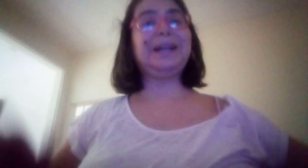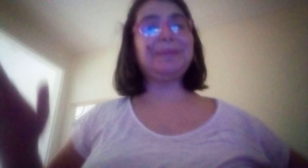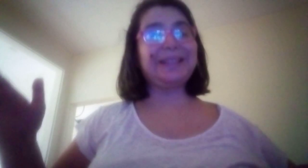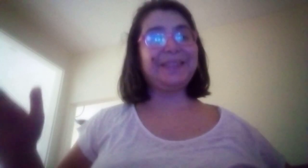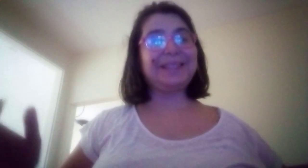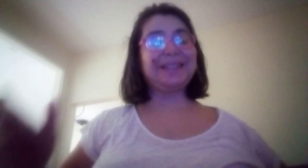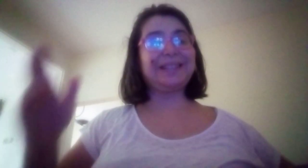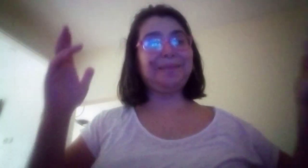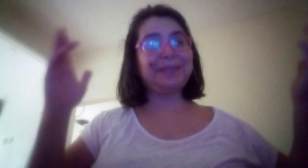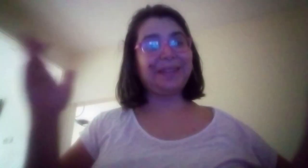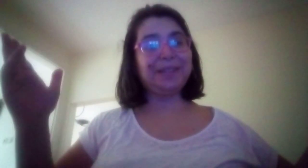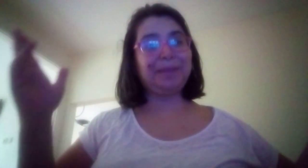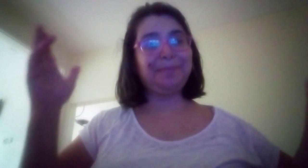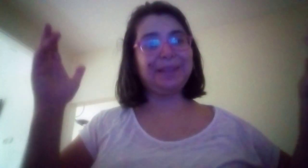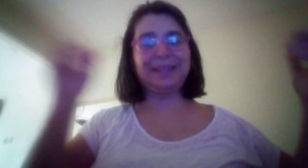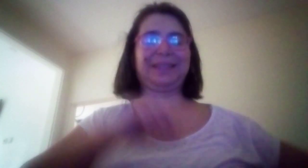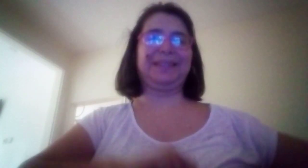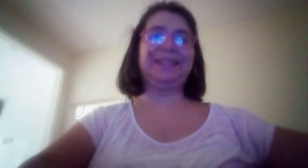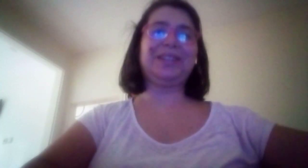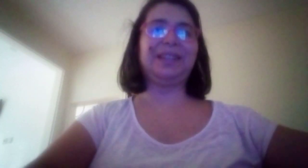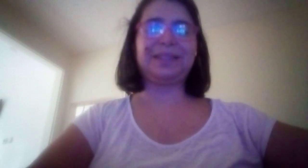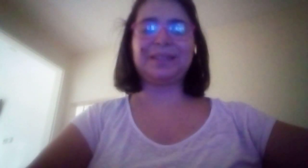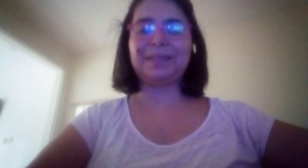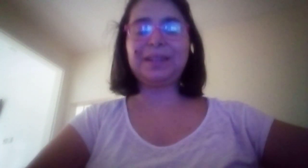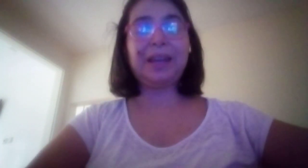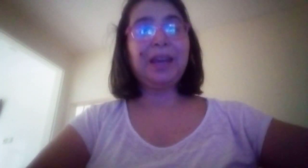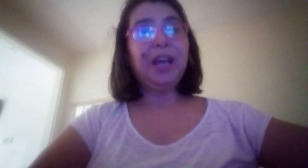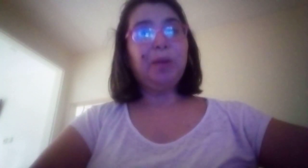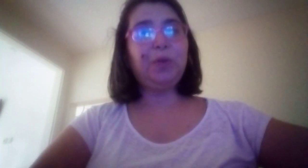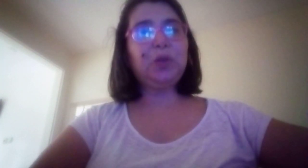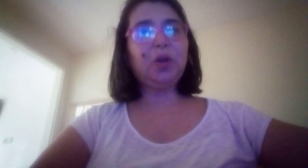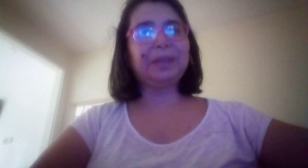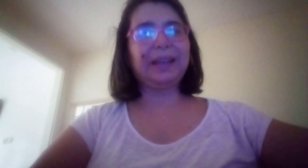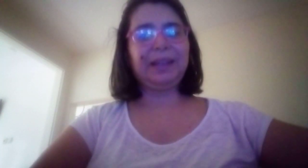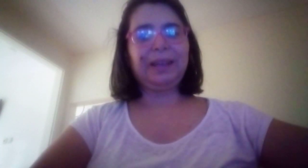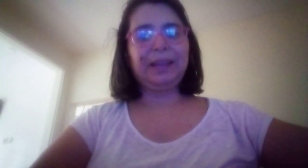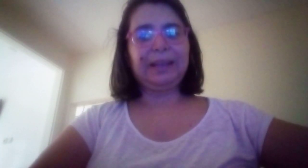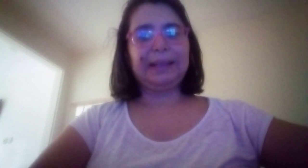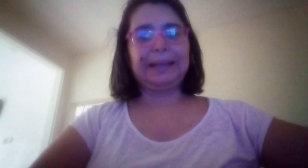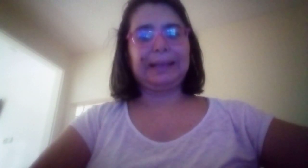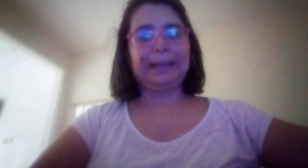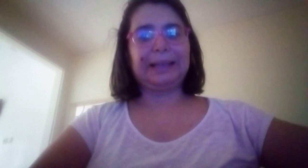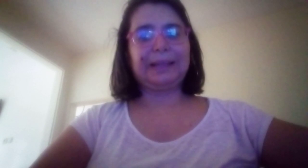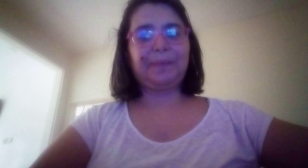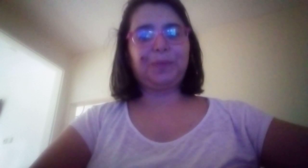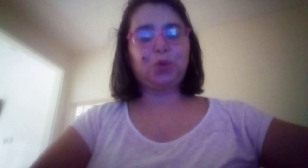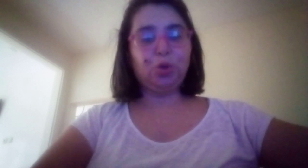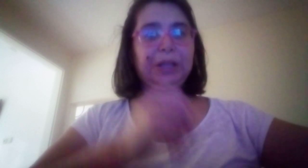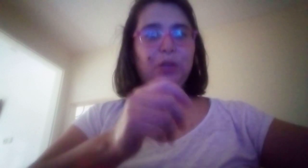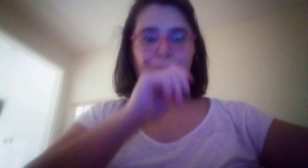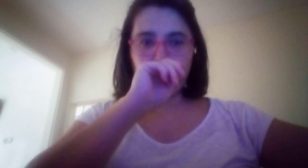Mer sevgili izleyicilerim Canlarım benim nasılsınız İnşallah iyisinizdir bu videomda eee Türkiye toplumu